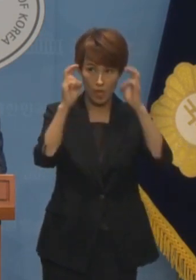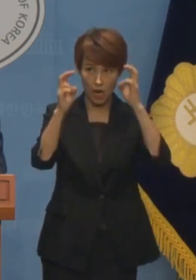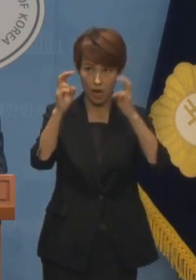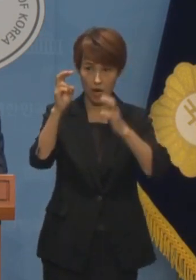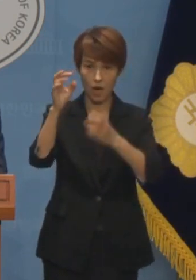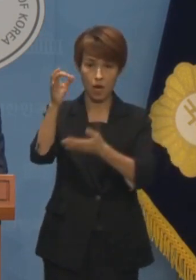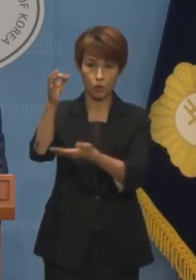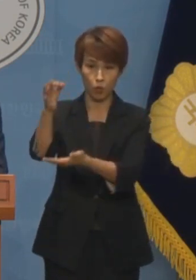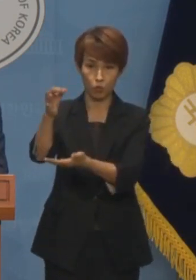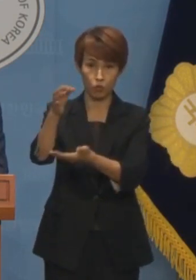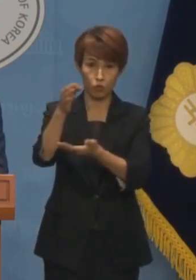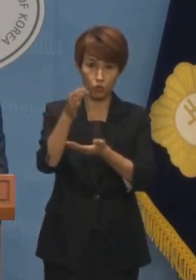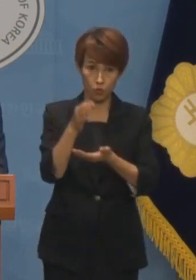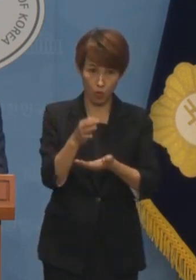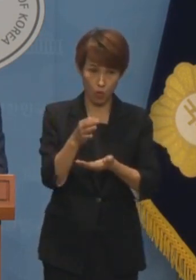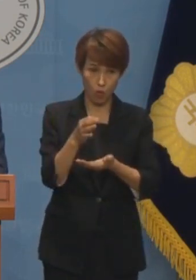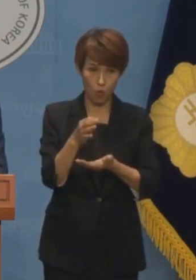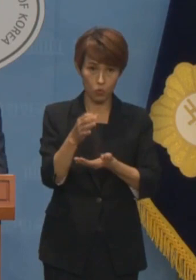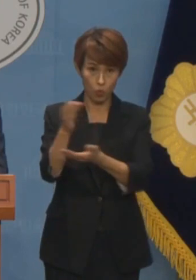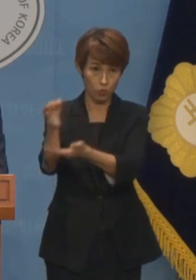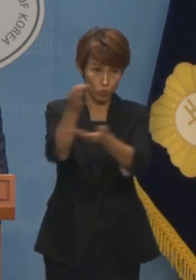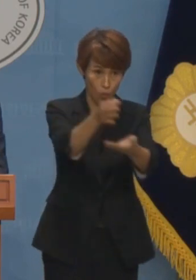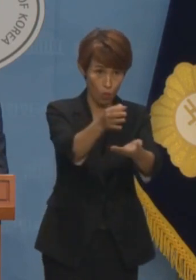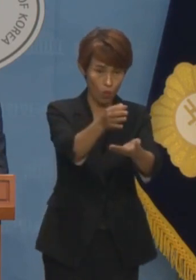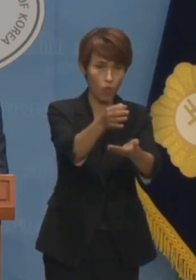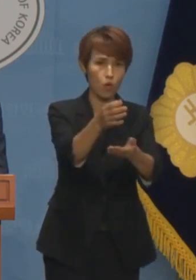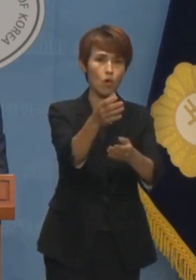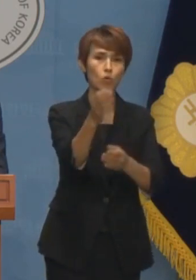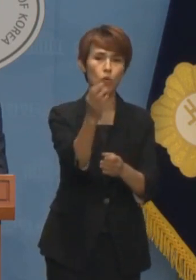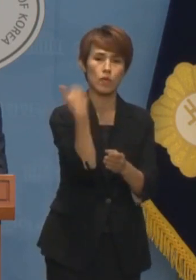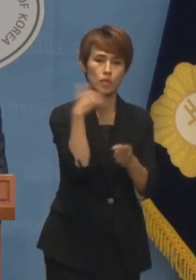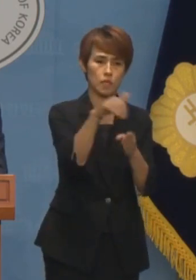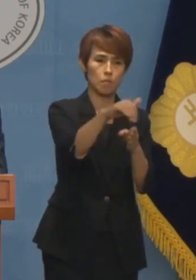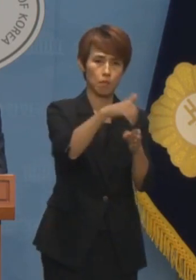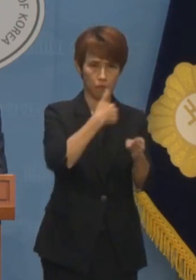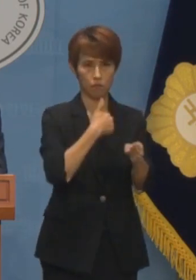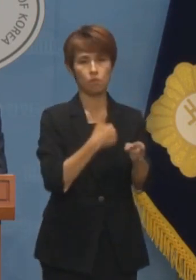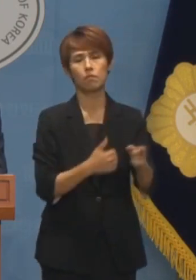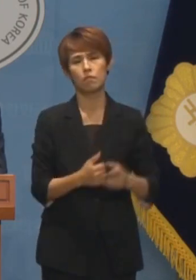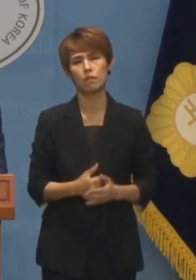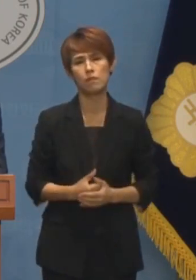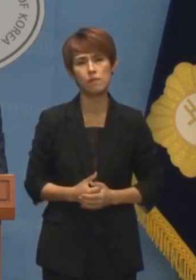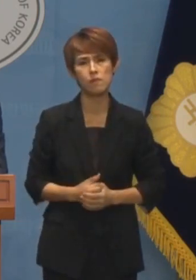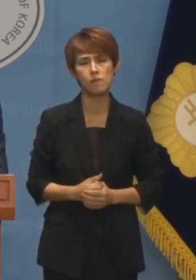정산하면 선지급받은 대출금을 상환하는 방식입니다.